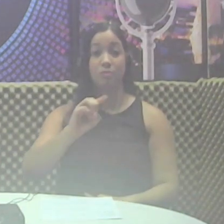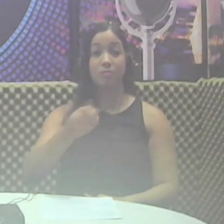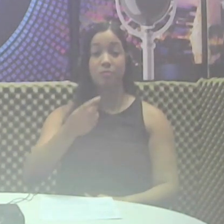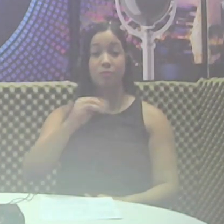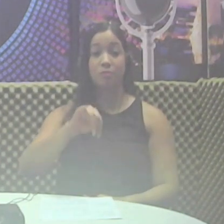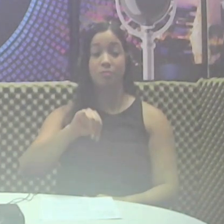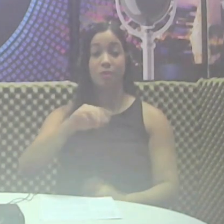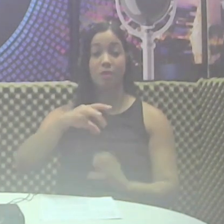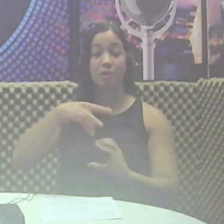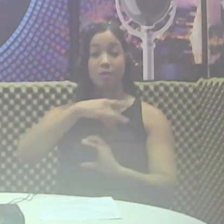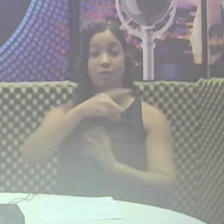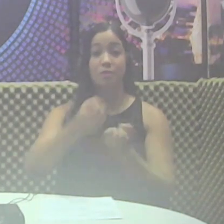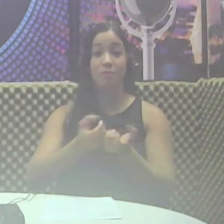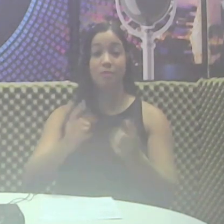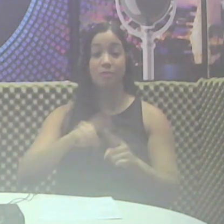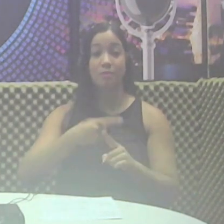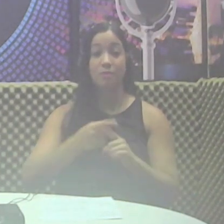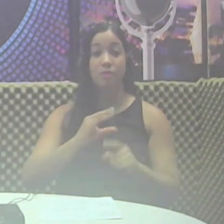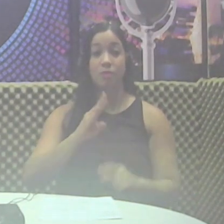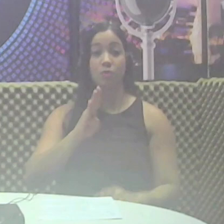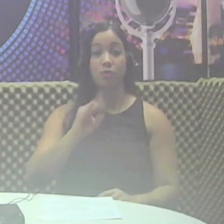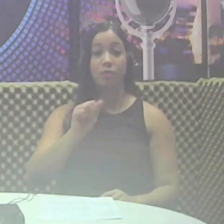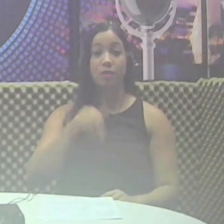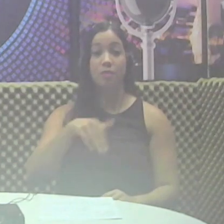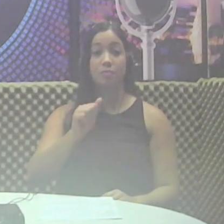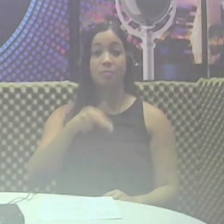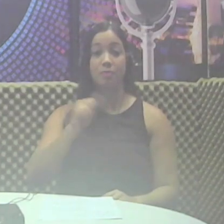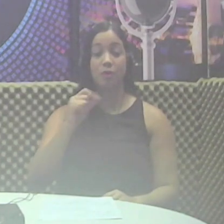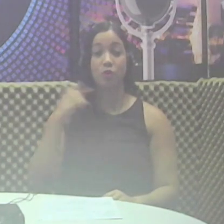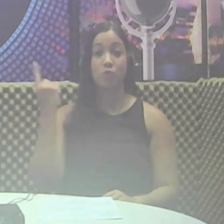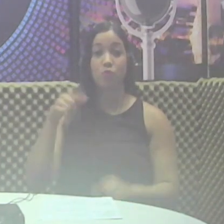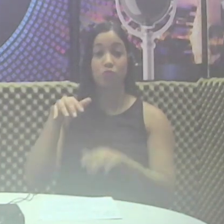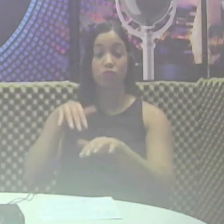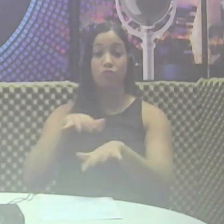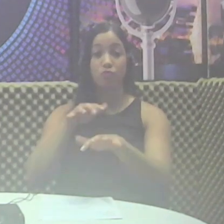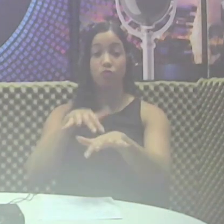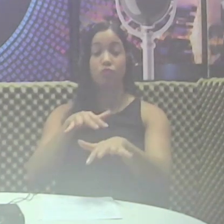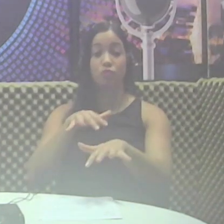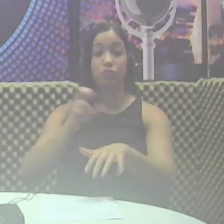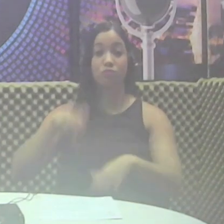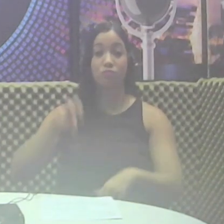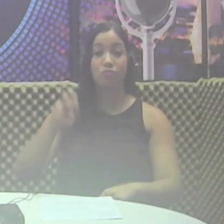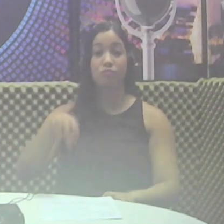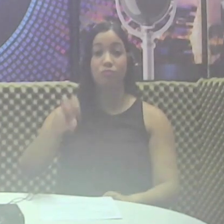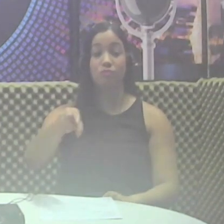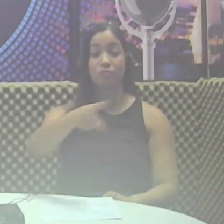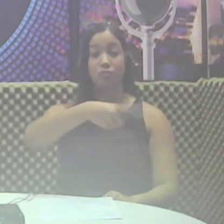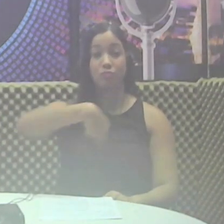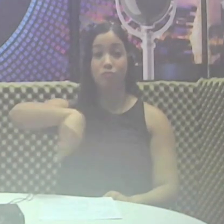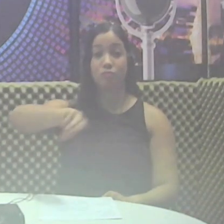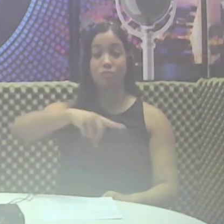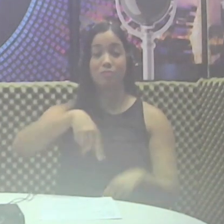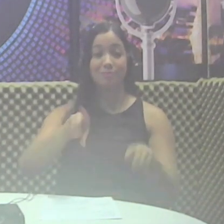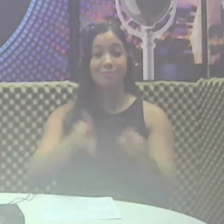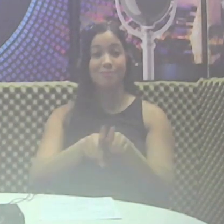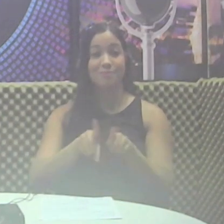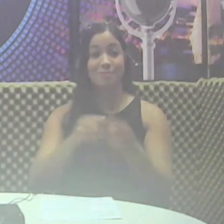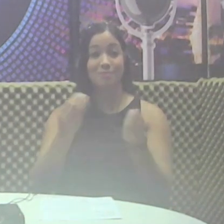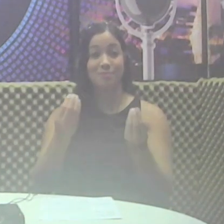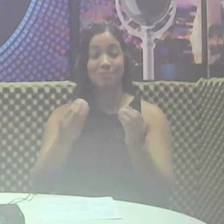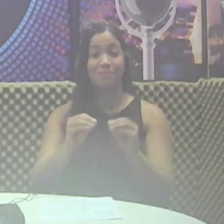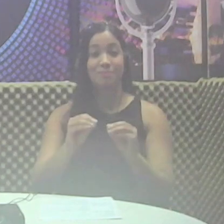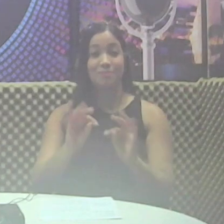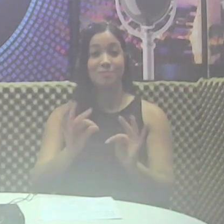São Carlos e Cuiabana por toda a extensão que margeia a pista do Parque do Sabiá. Além disso, implantou um